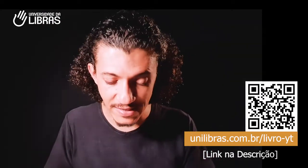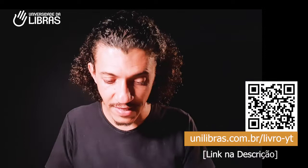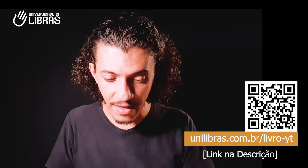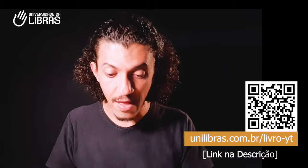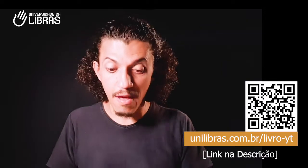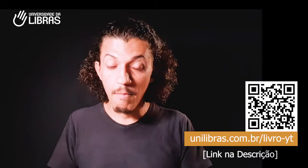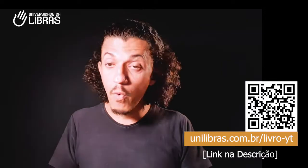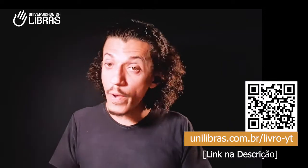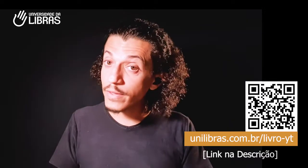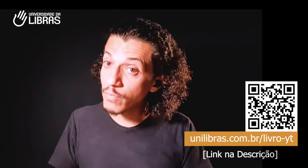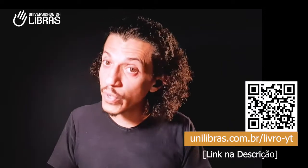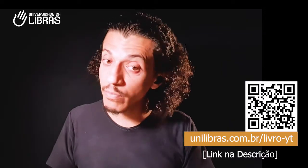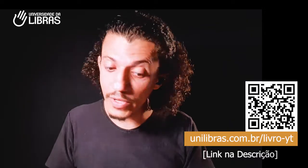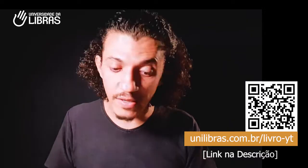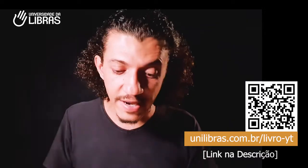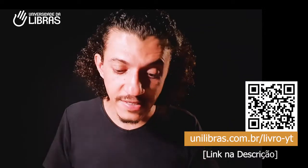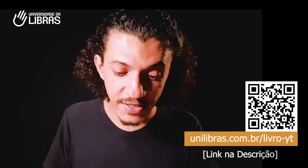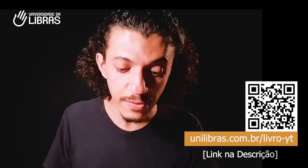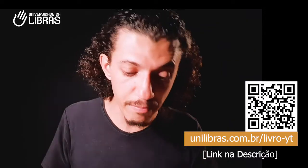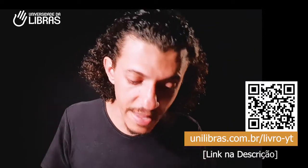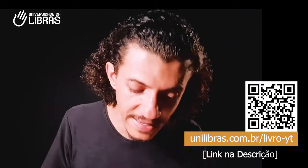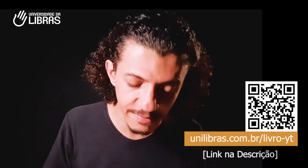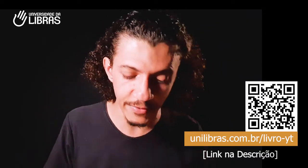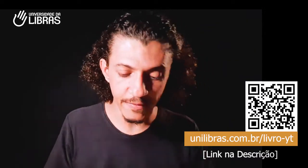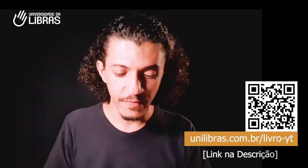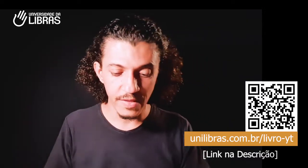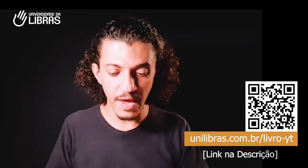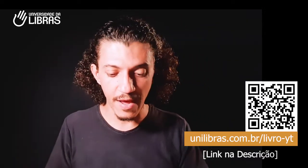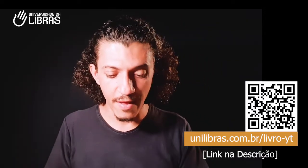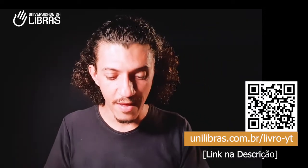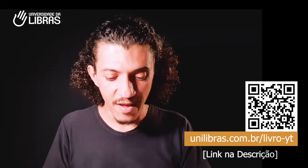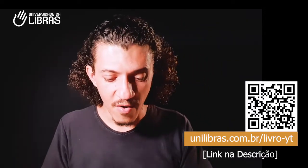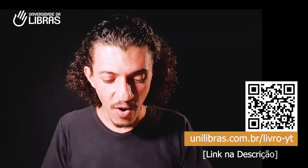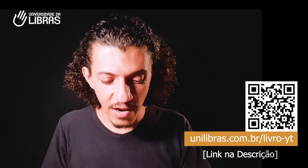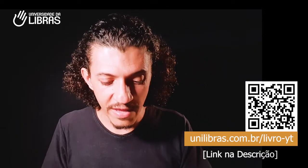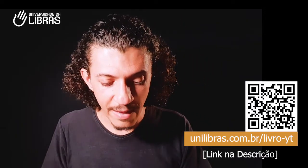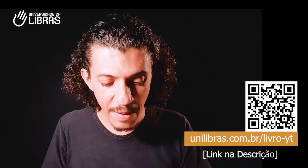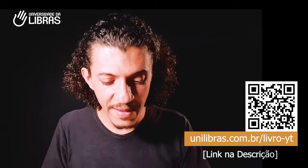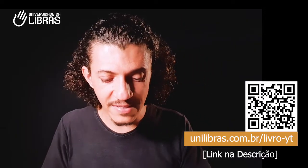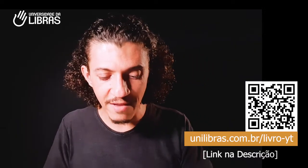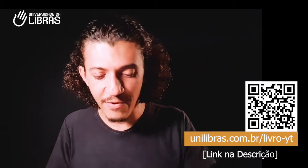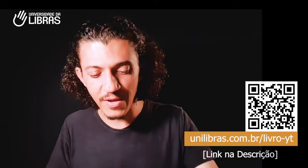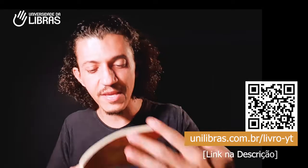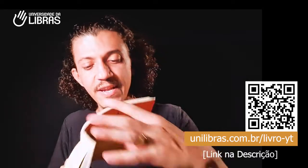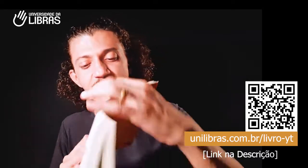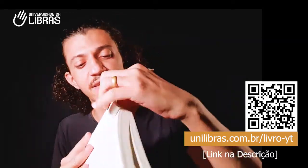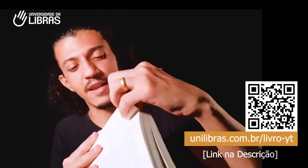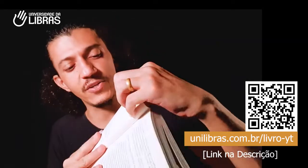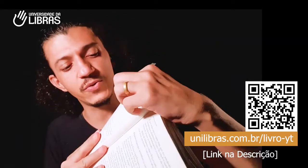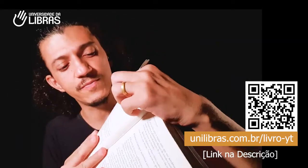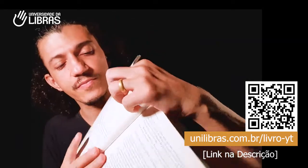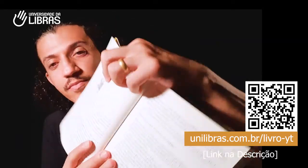nossa assim muito muito muito interessante mesmo que é olha que minha mãe escreveu aqui nesse trecho